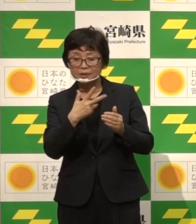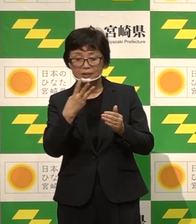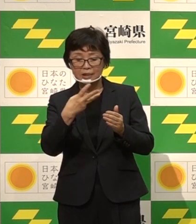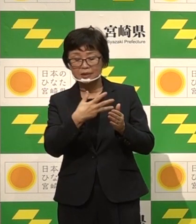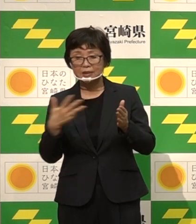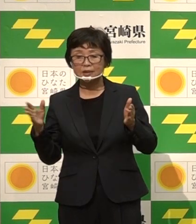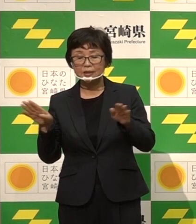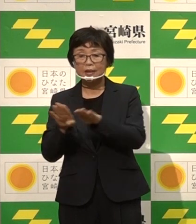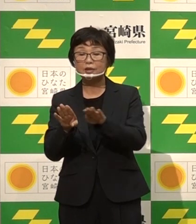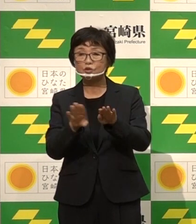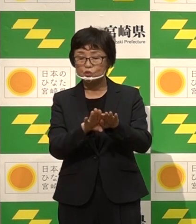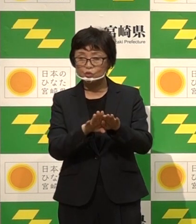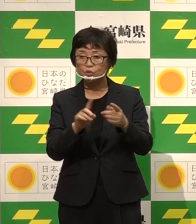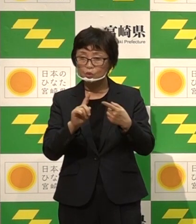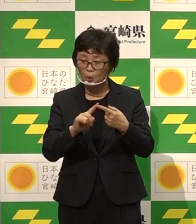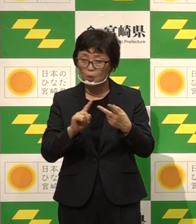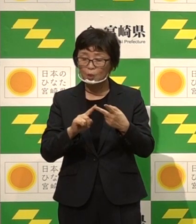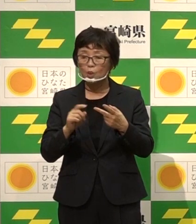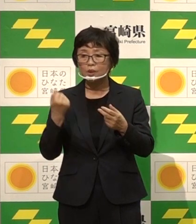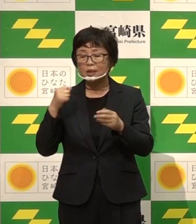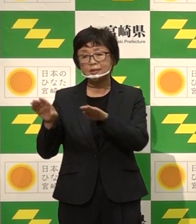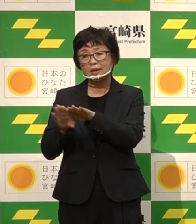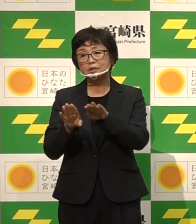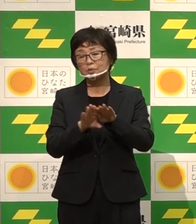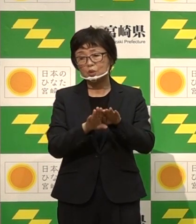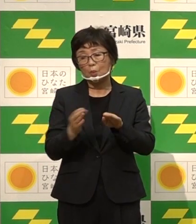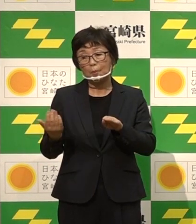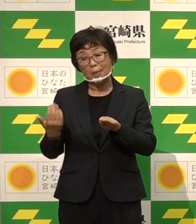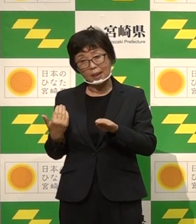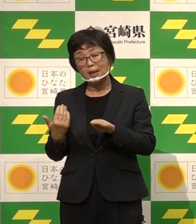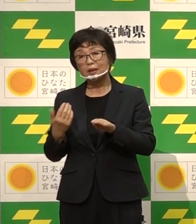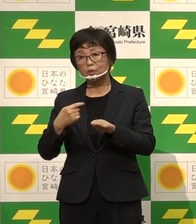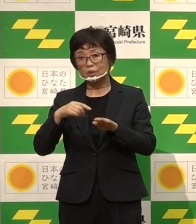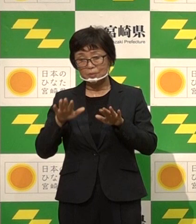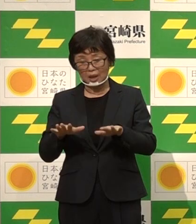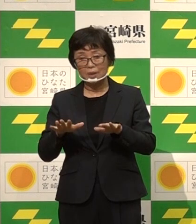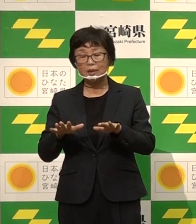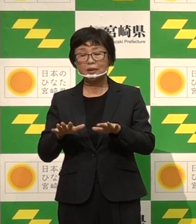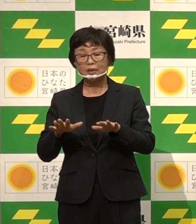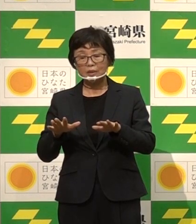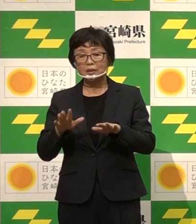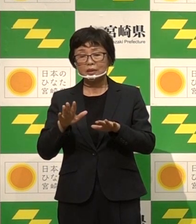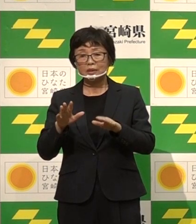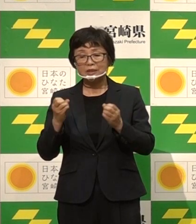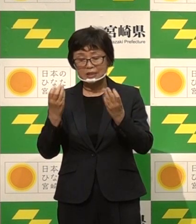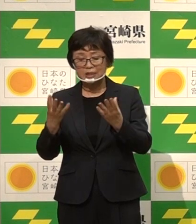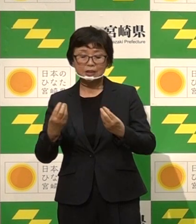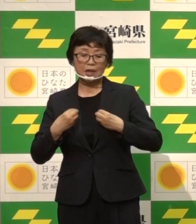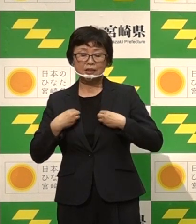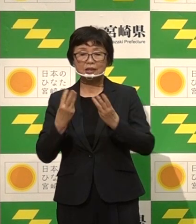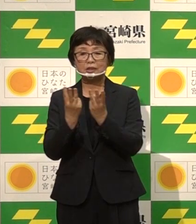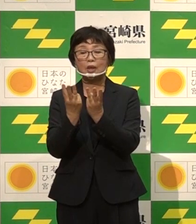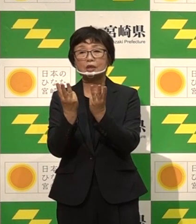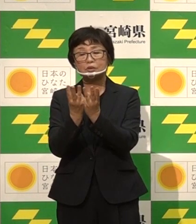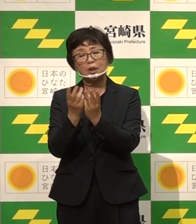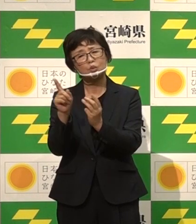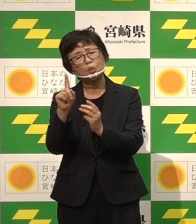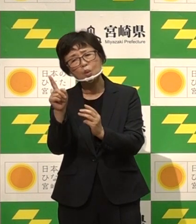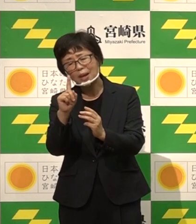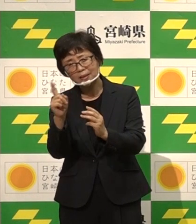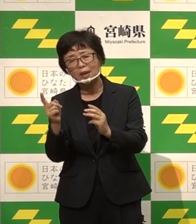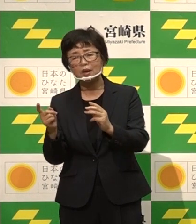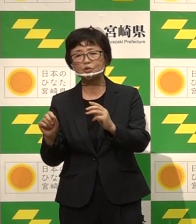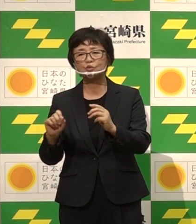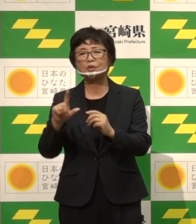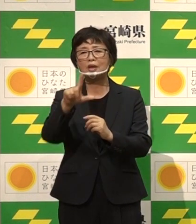くのか、また夏休みの期間が本格化するに従いまして、新規感染者がどこまで増えていくの